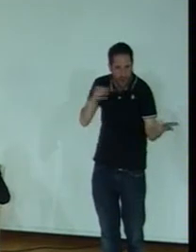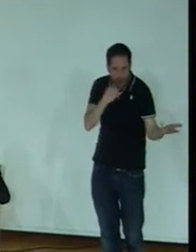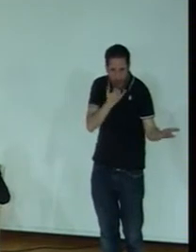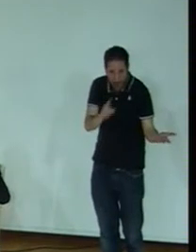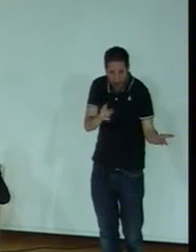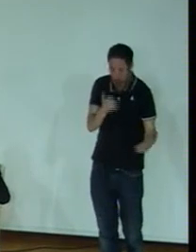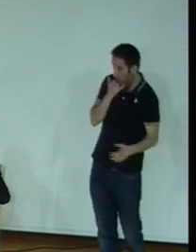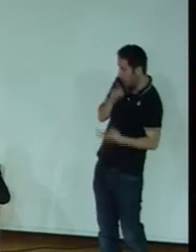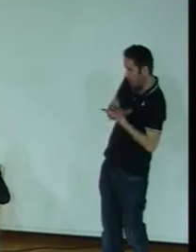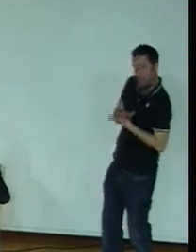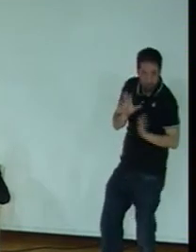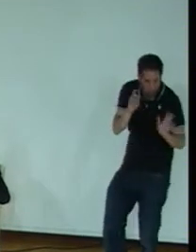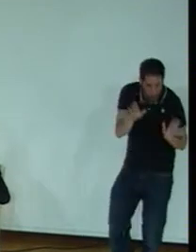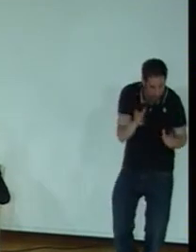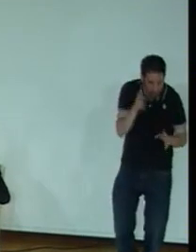Non, pas du tout, bon d'accord.